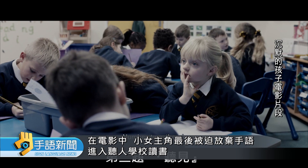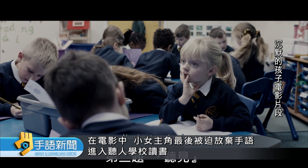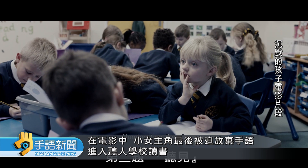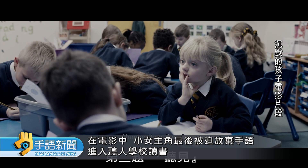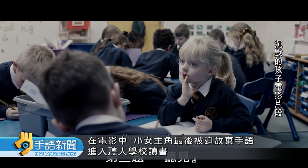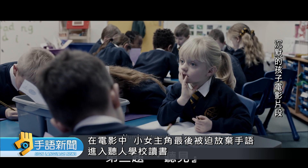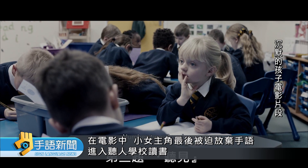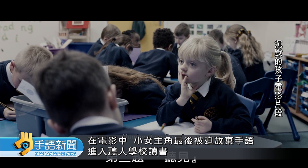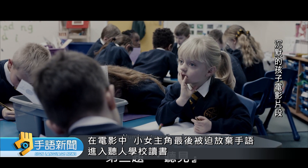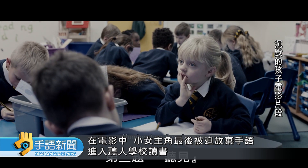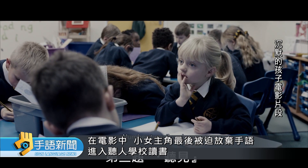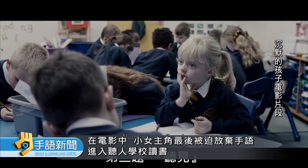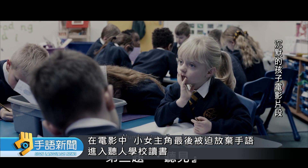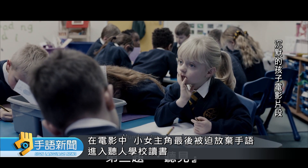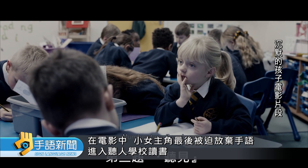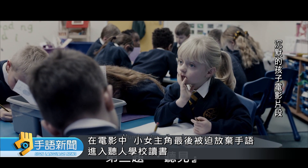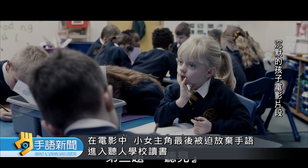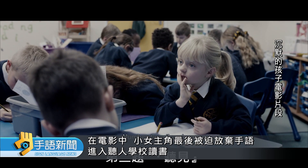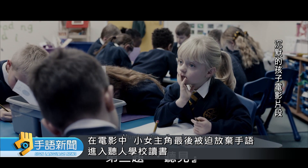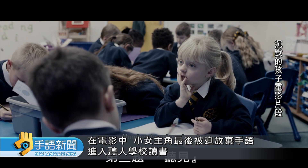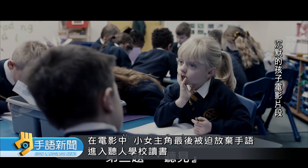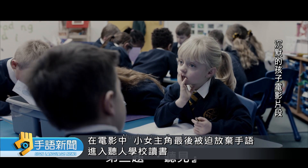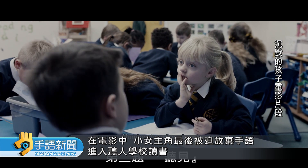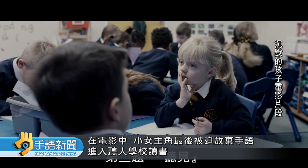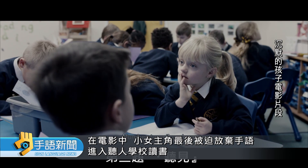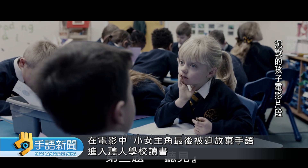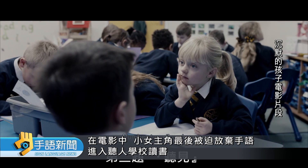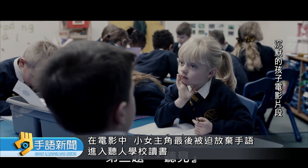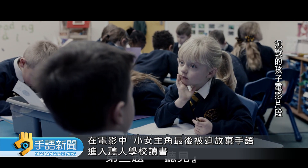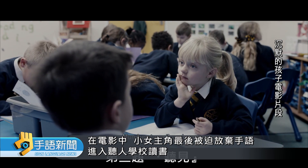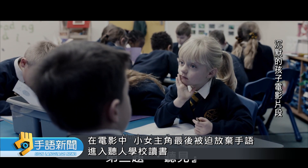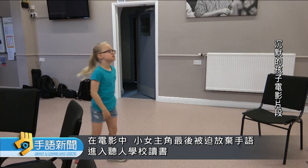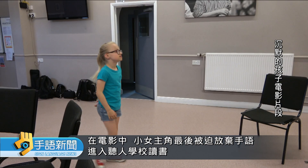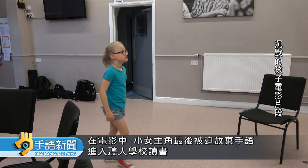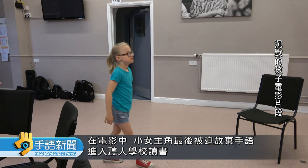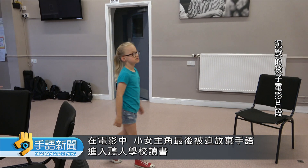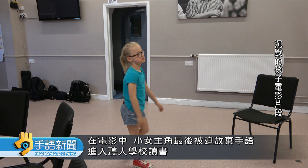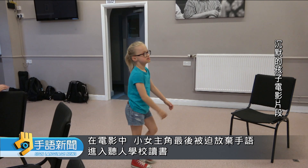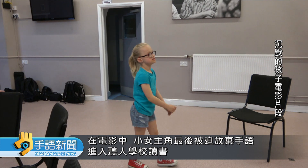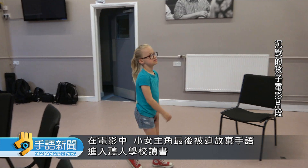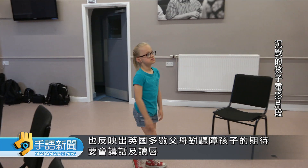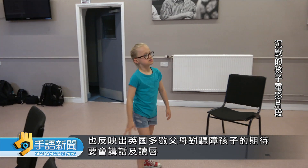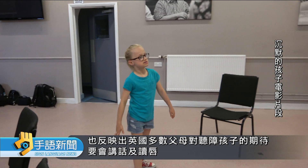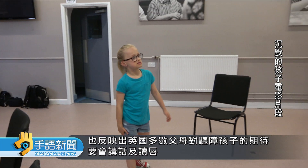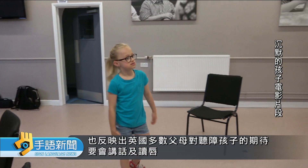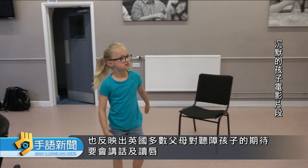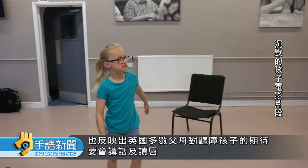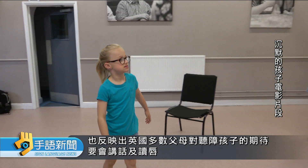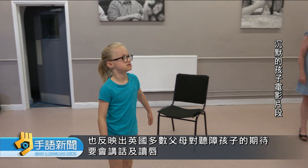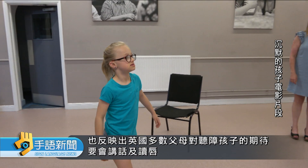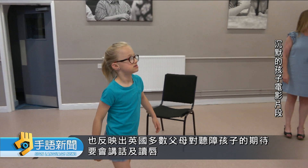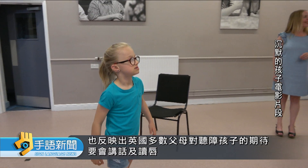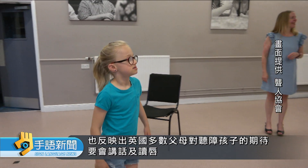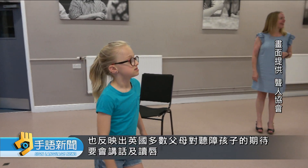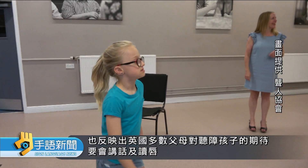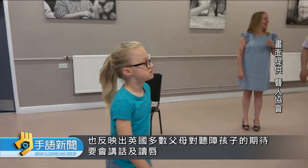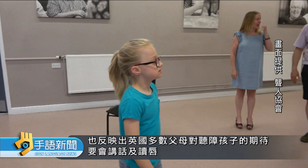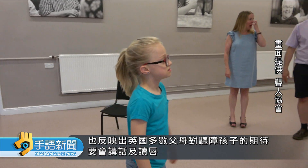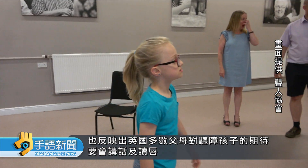后被迫放弃手语，进入听人学校读书，也反映出多数英国父母对听障